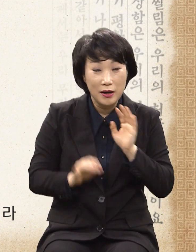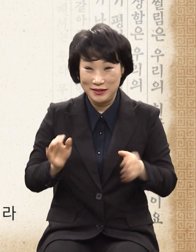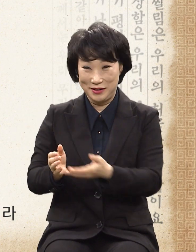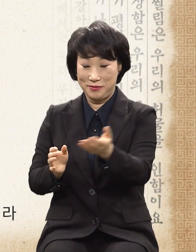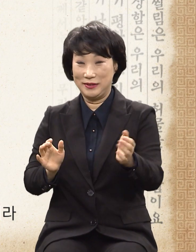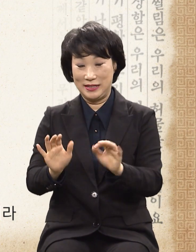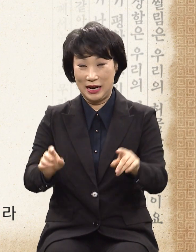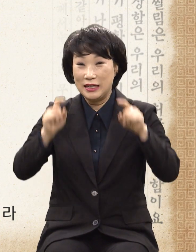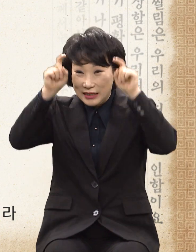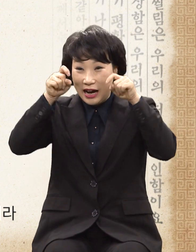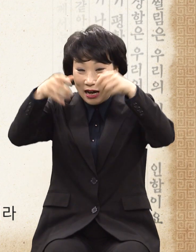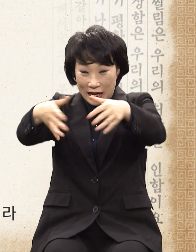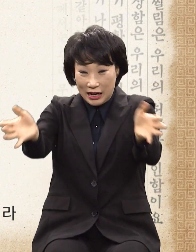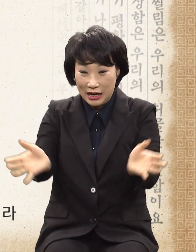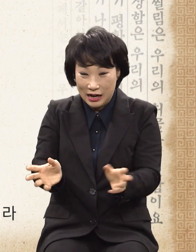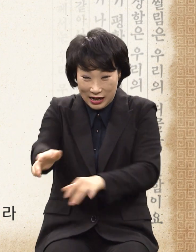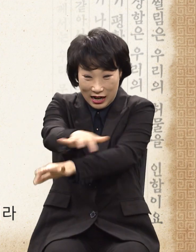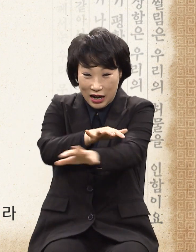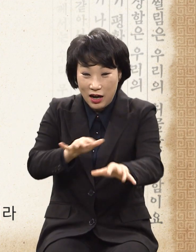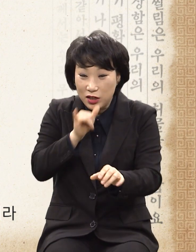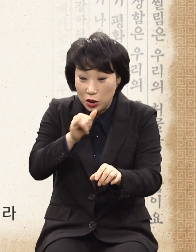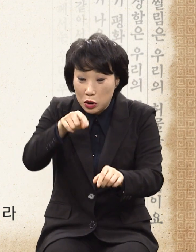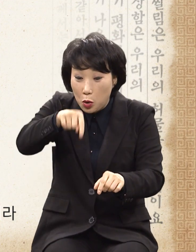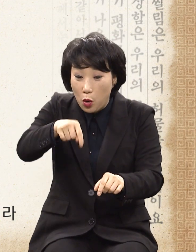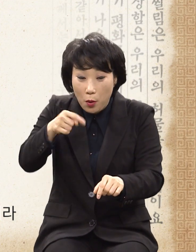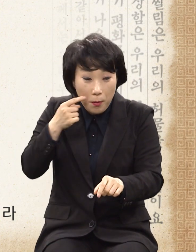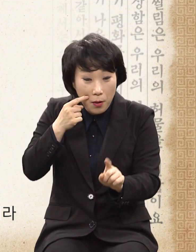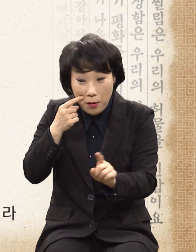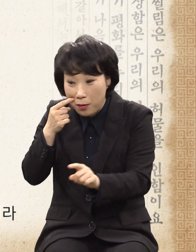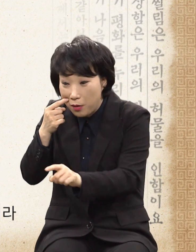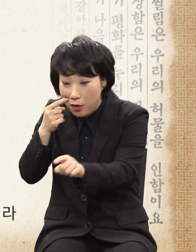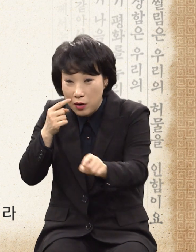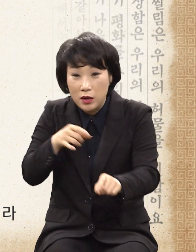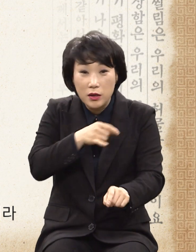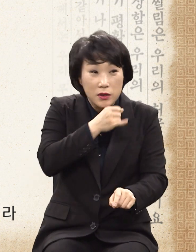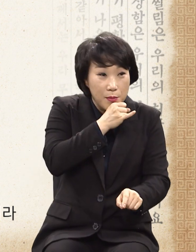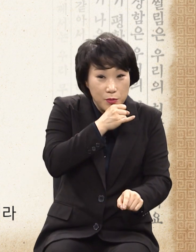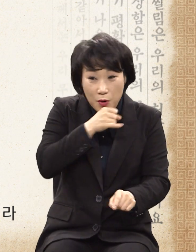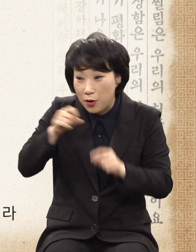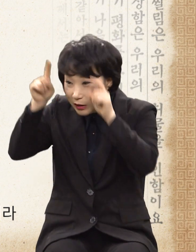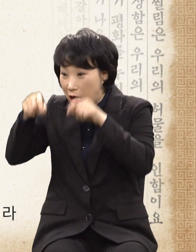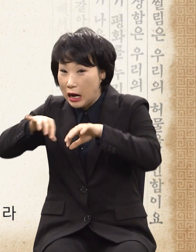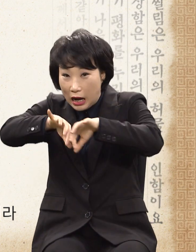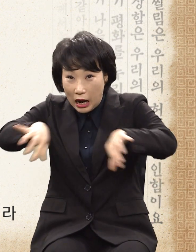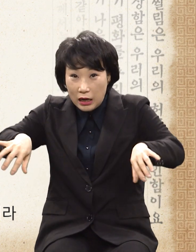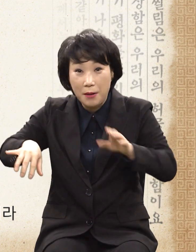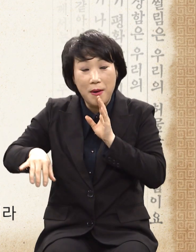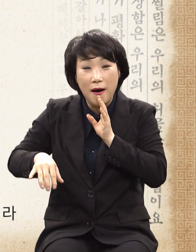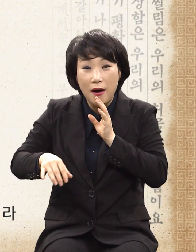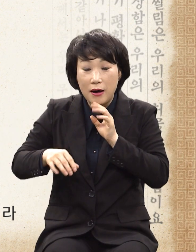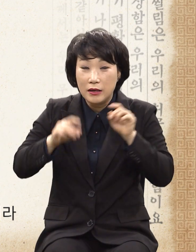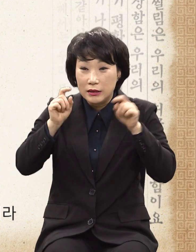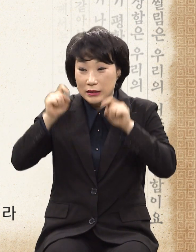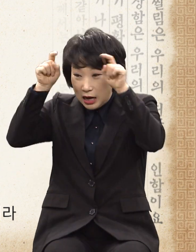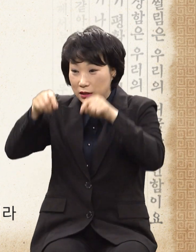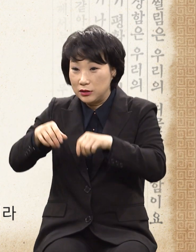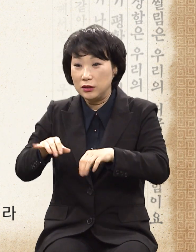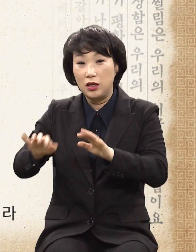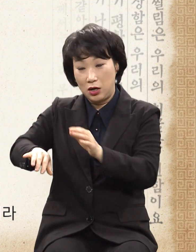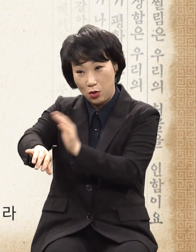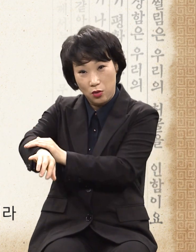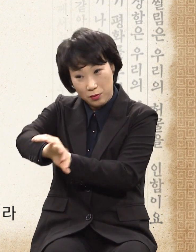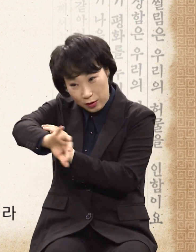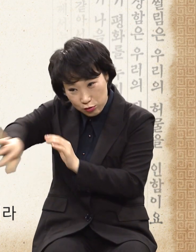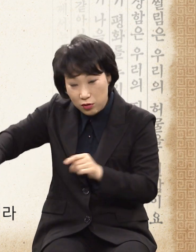양떼가 있는데 양떼 속에서 염소를 가르고 양을 갈라놓되 양은 왼편에 두고 염소는 오른편에